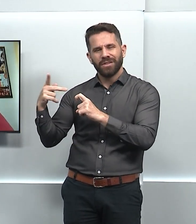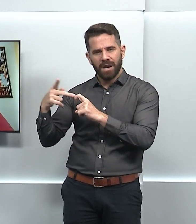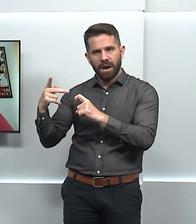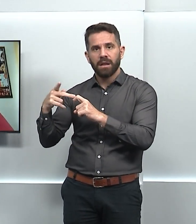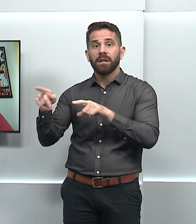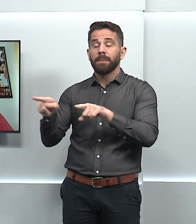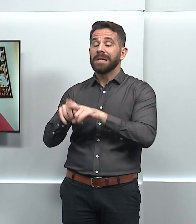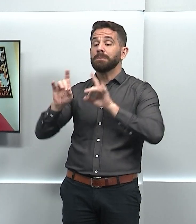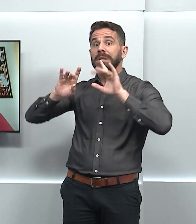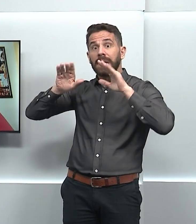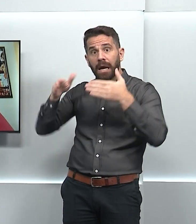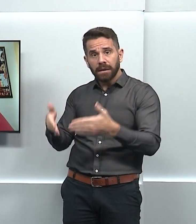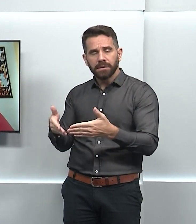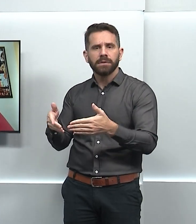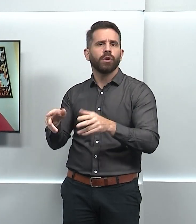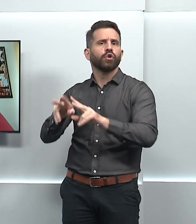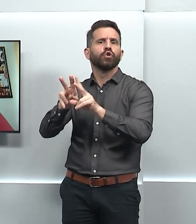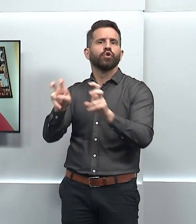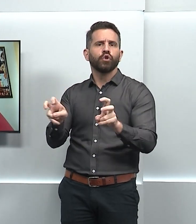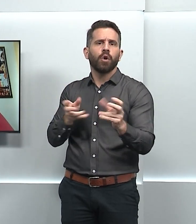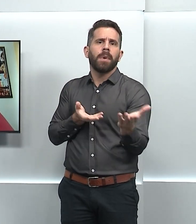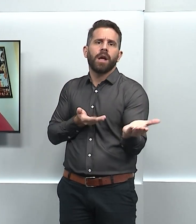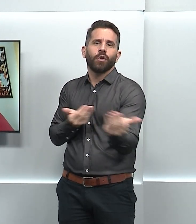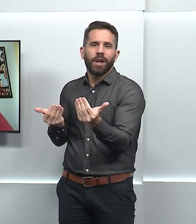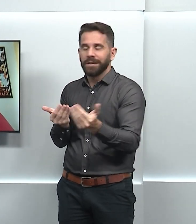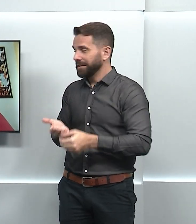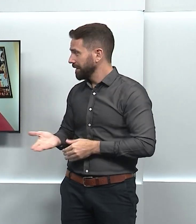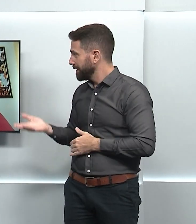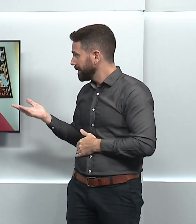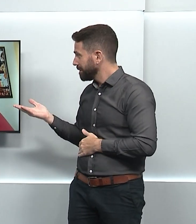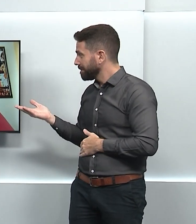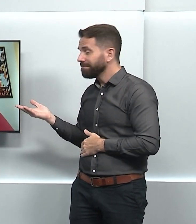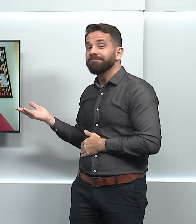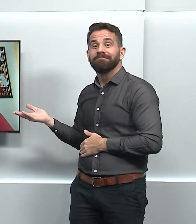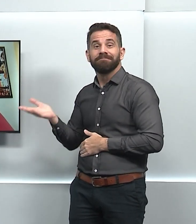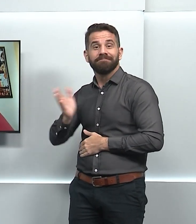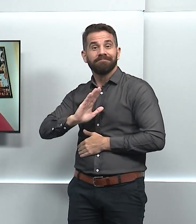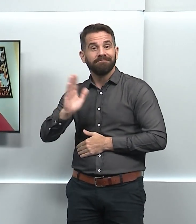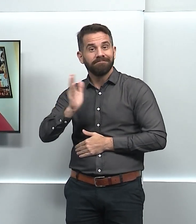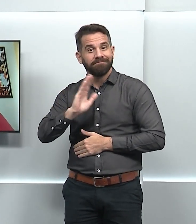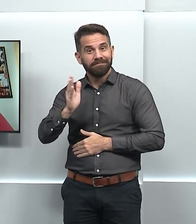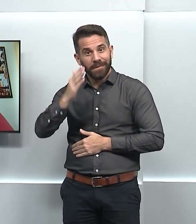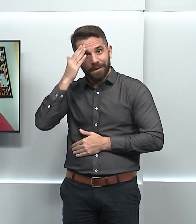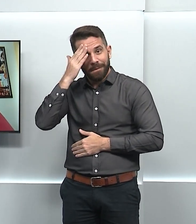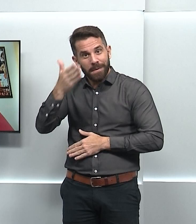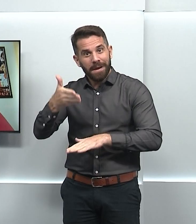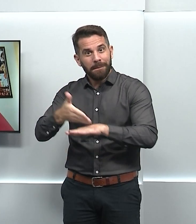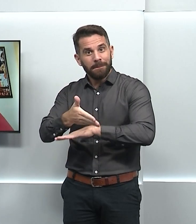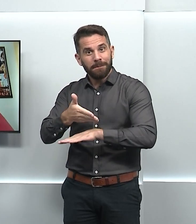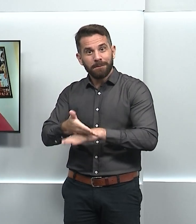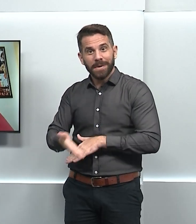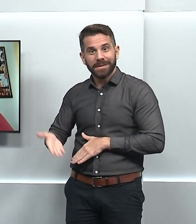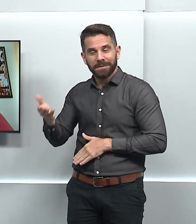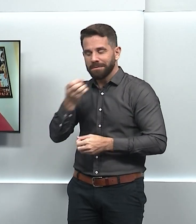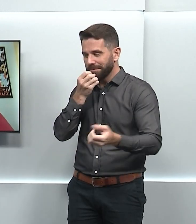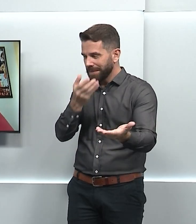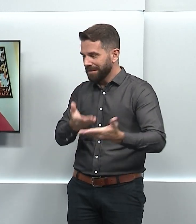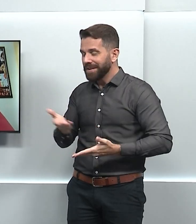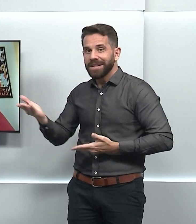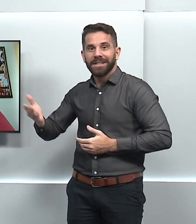nossa tela e conversa com a gente de forma remota sobre esse assunto. Olá, Joyce, muito obrigada pela sua presença. Seja bem-vinda ao